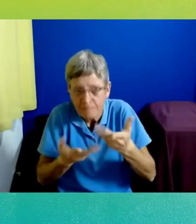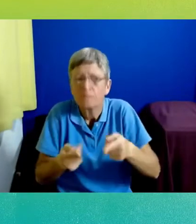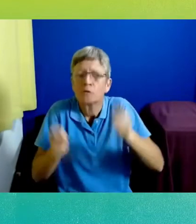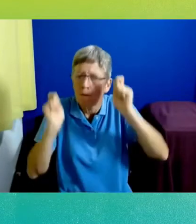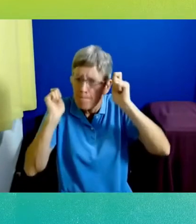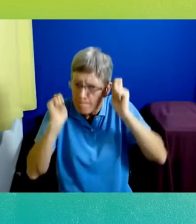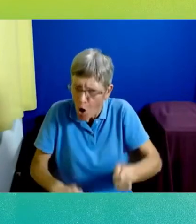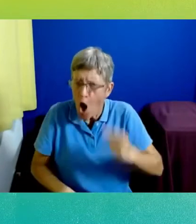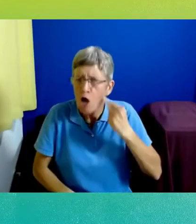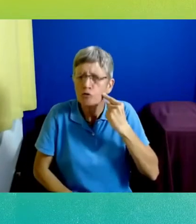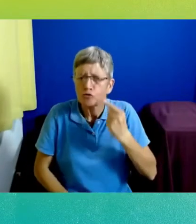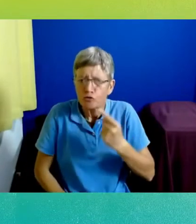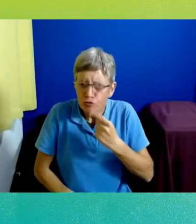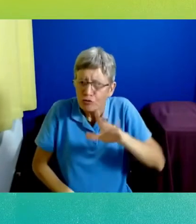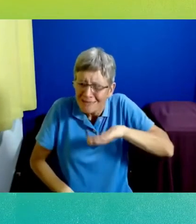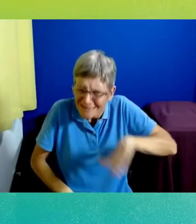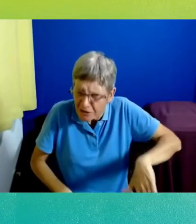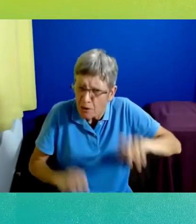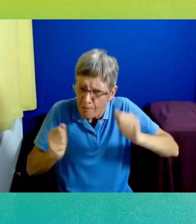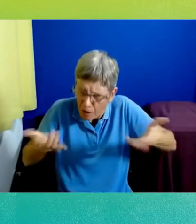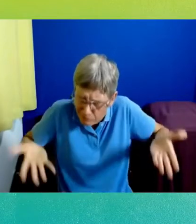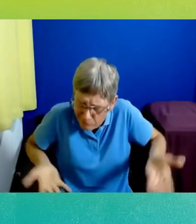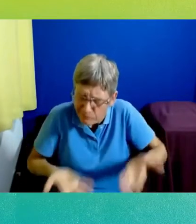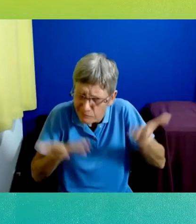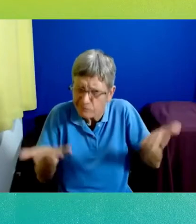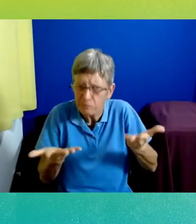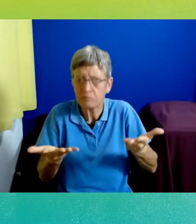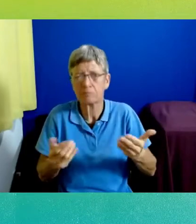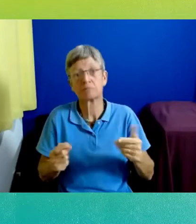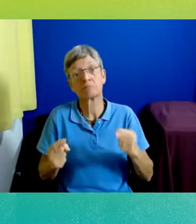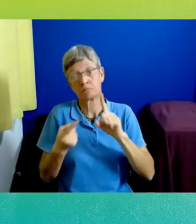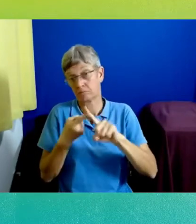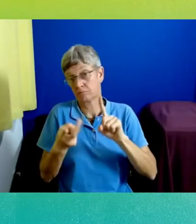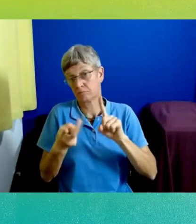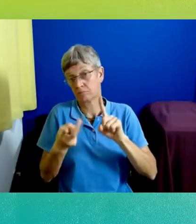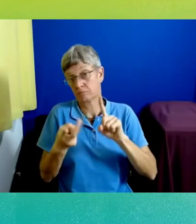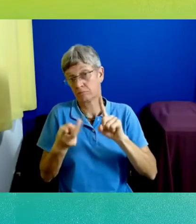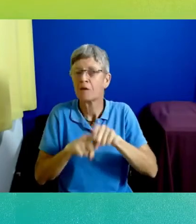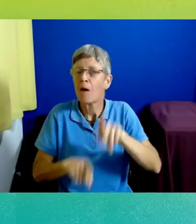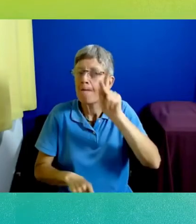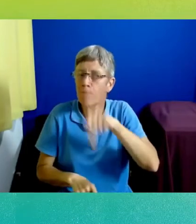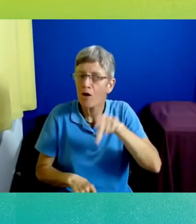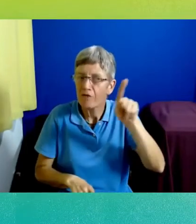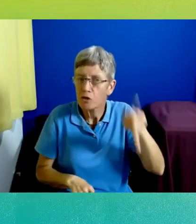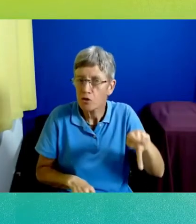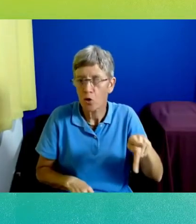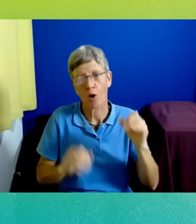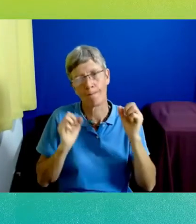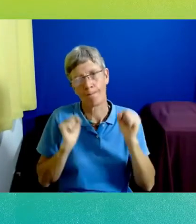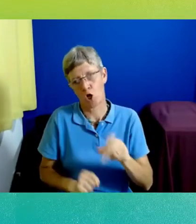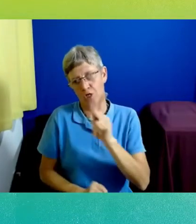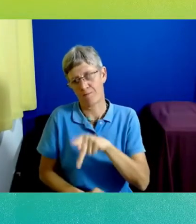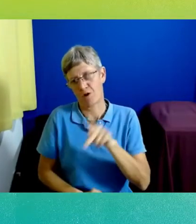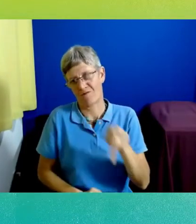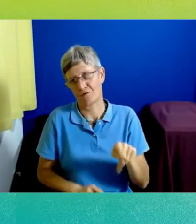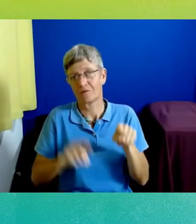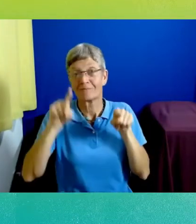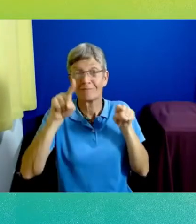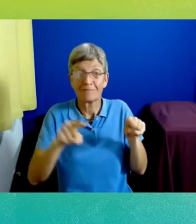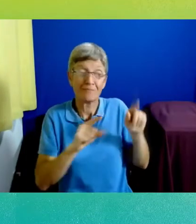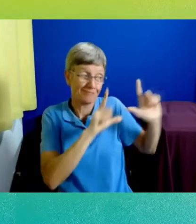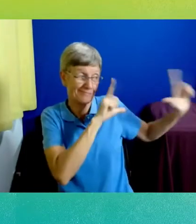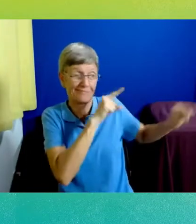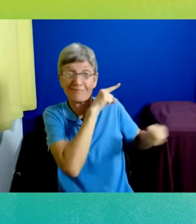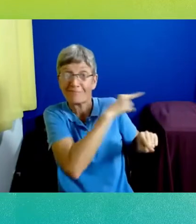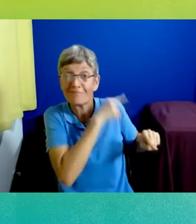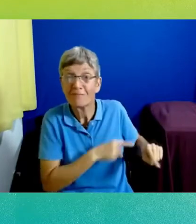ouvintes se envolvam, a criança surda também utilize a Libras ali, elas precisam ser incentivadas e se sentirem